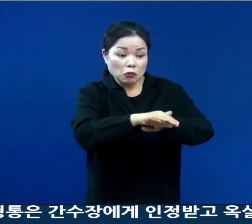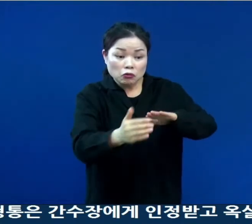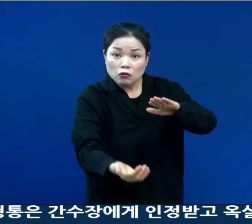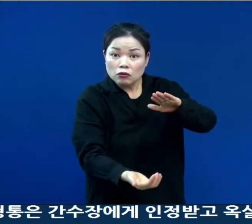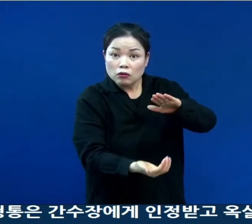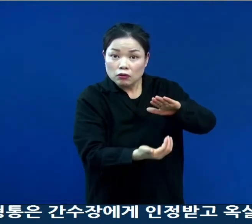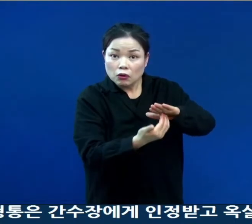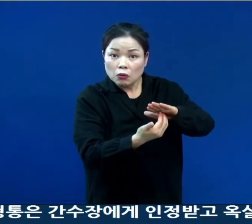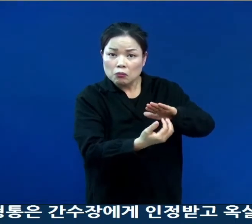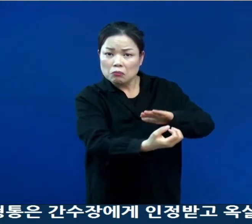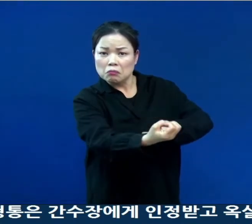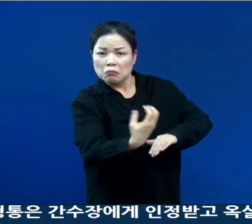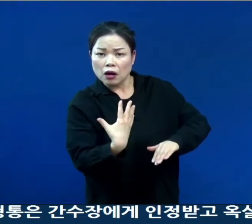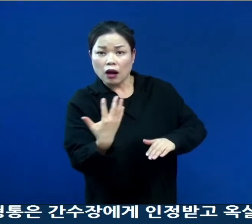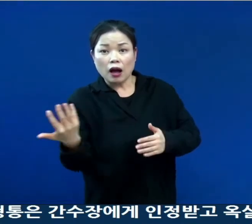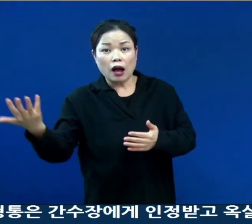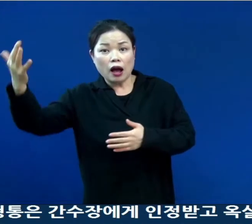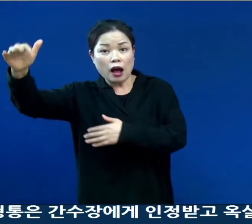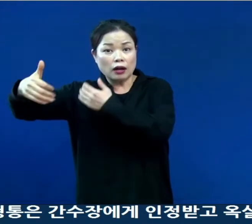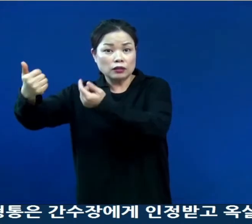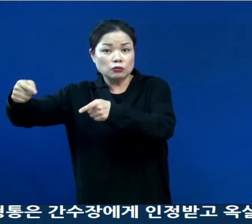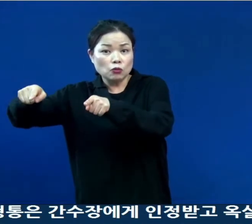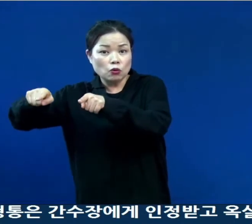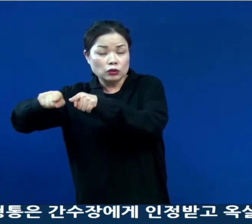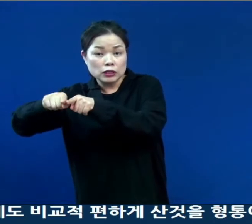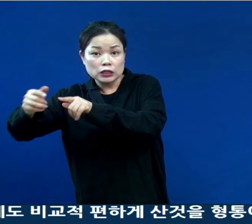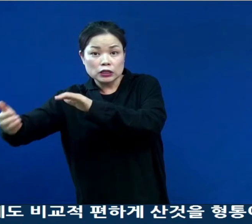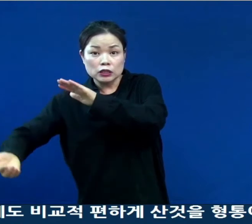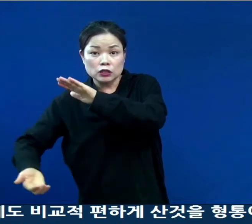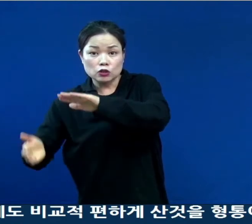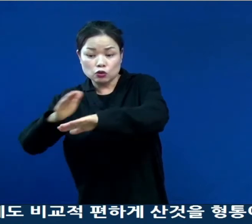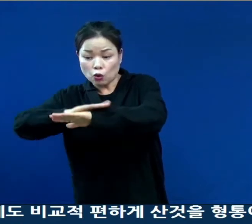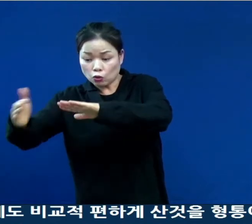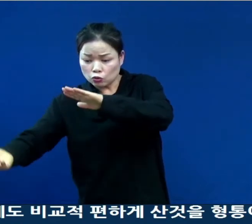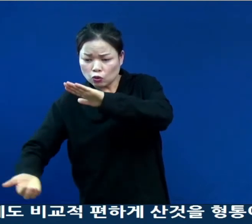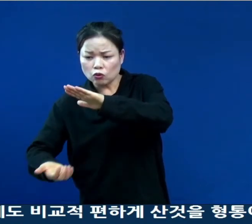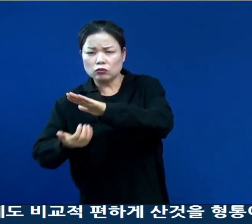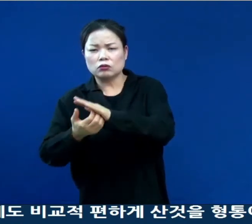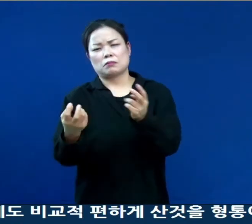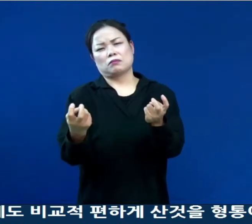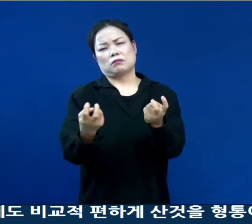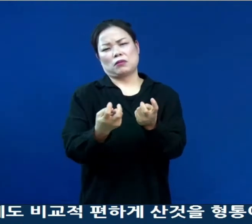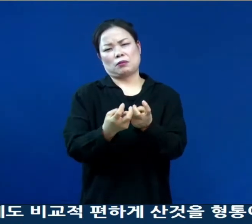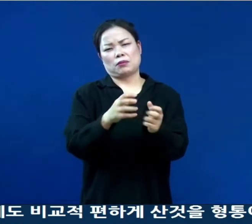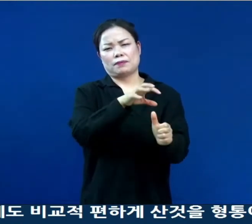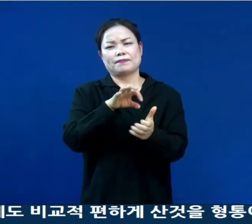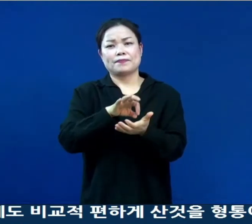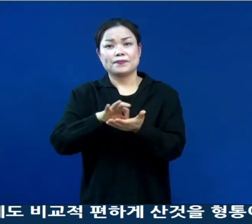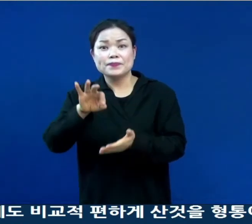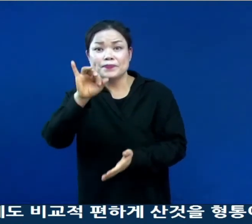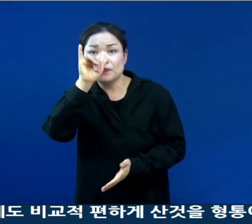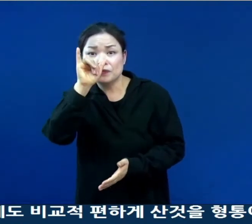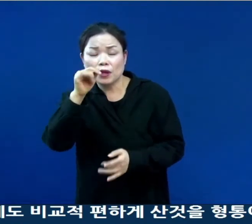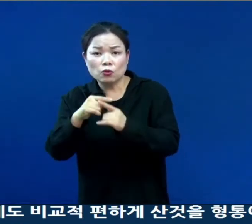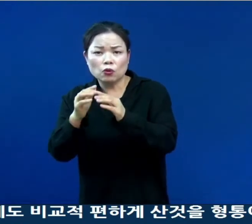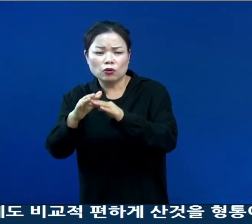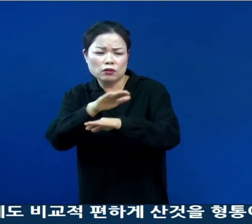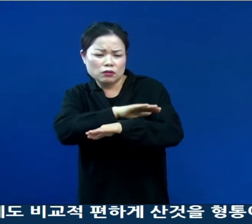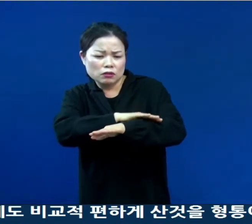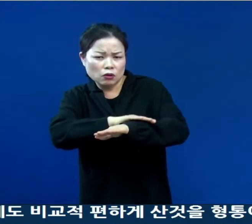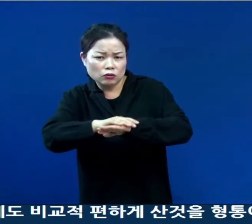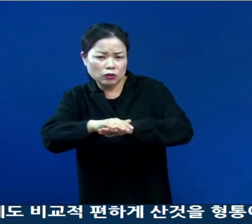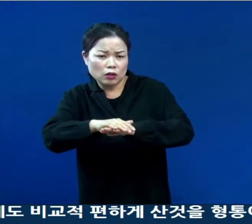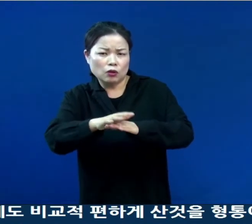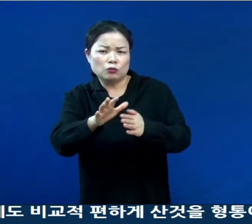부르고 하나님의 동행을 이 형통을 이루기 위한 수단으로 이해하고 있습니다. 교회가 형통을